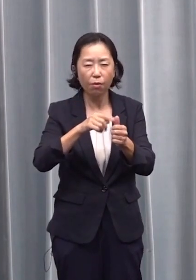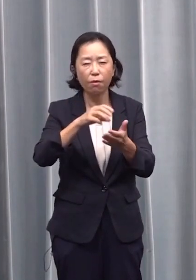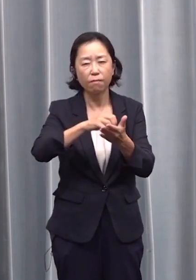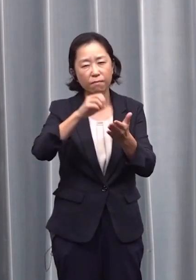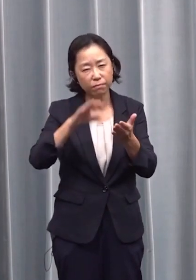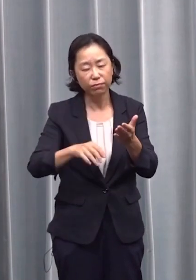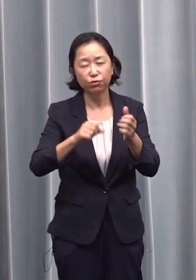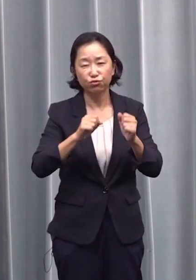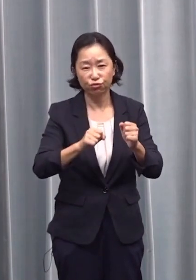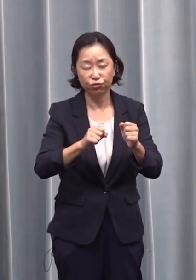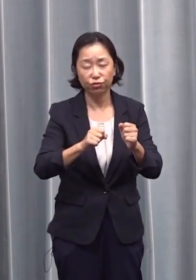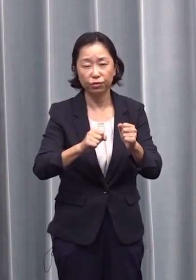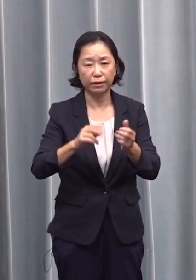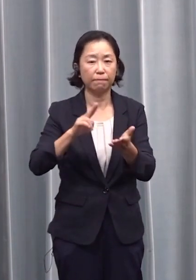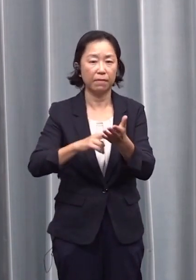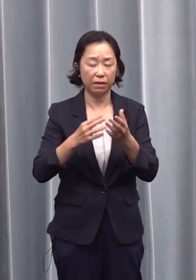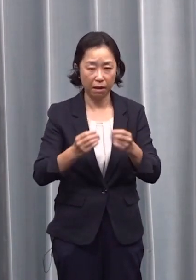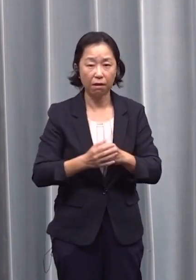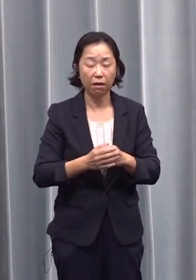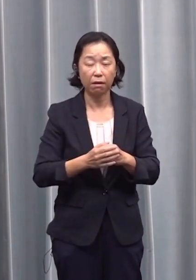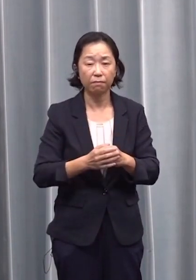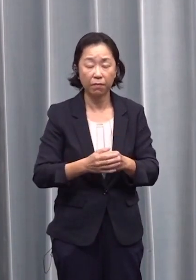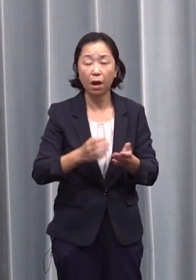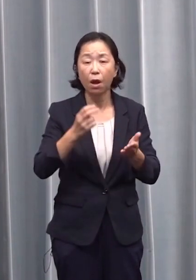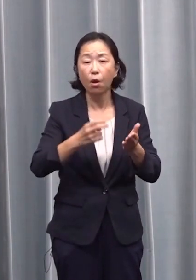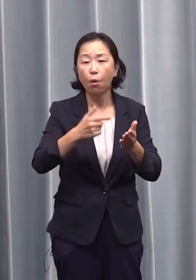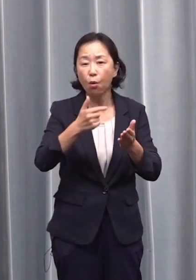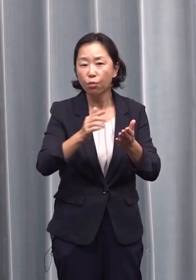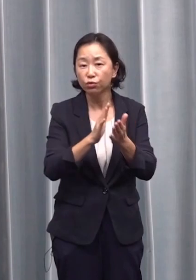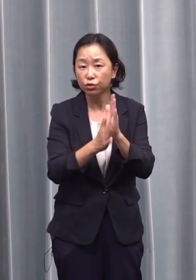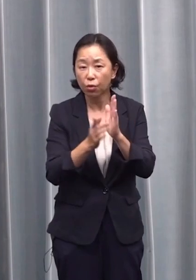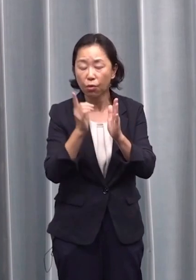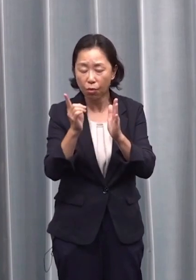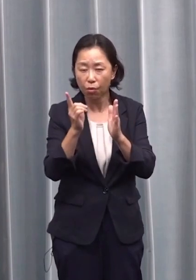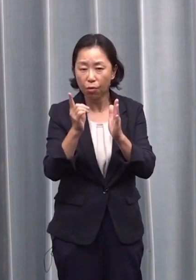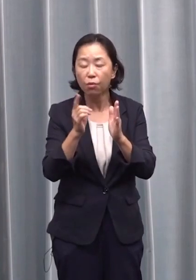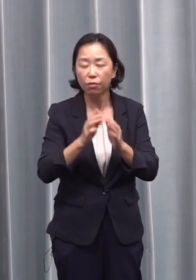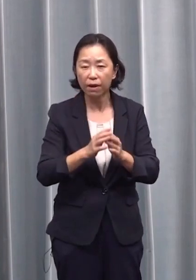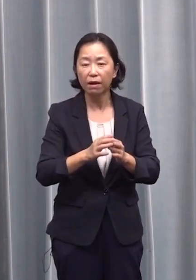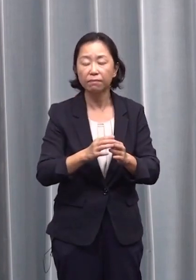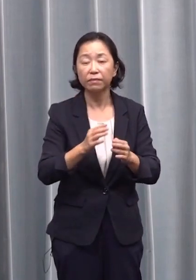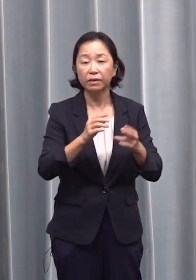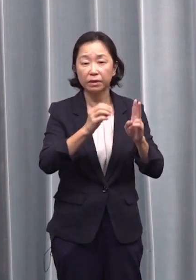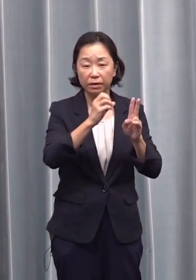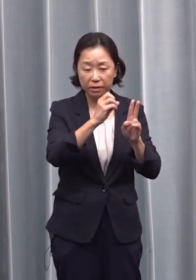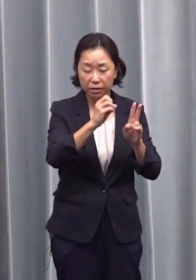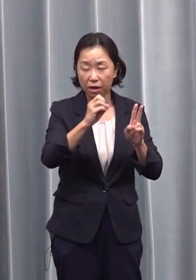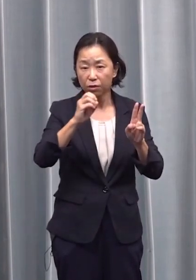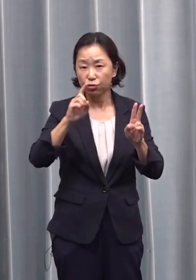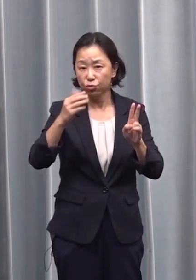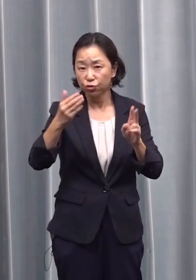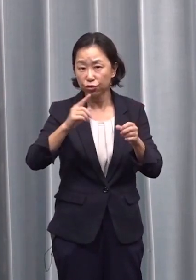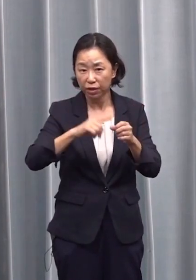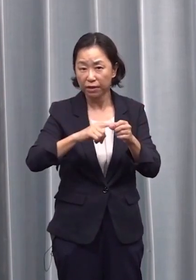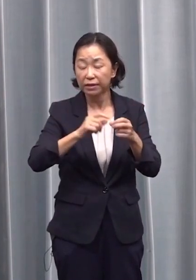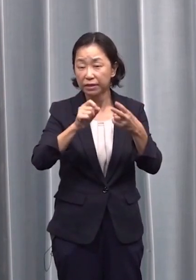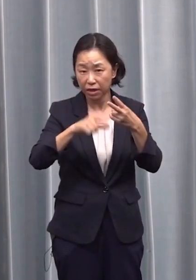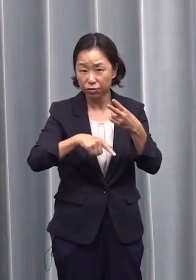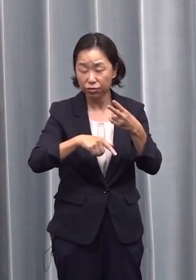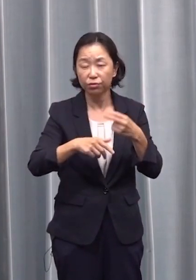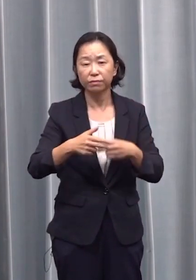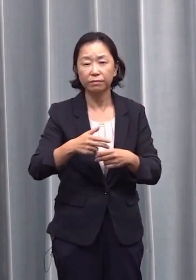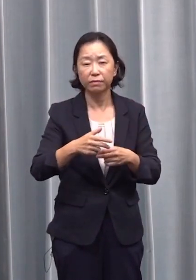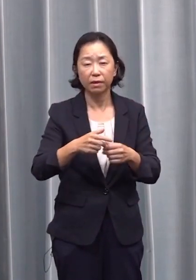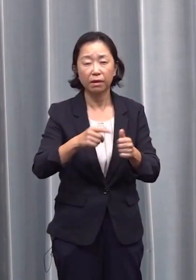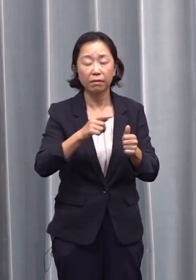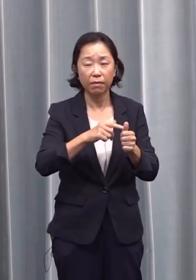。一方ですね、法務省、こちらのツイッター上で2019年2月、ジャニー喜多川さんですね、性加